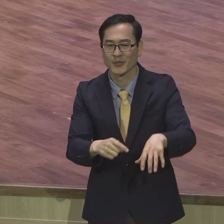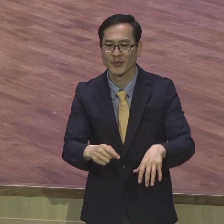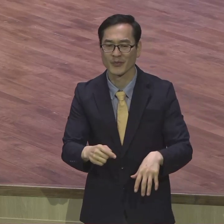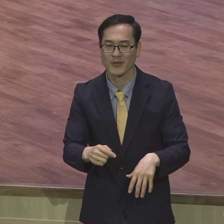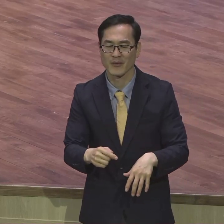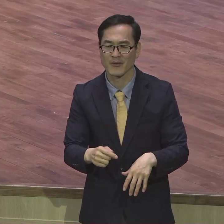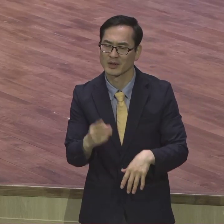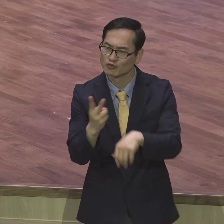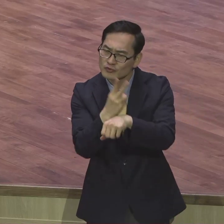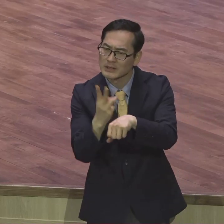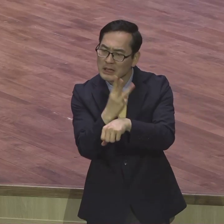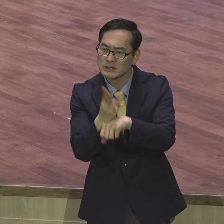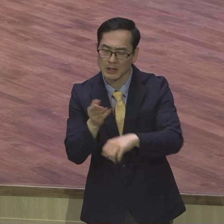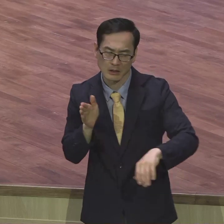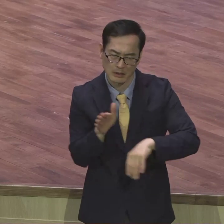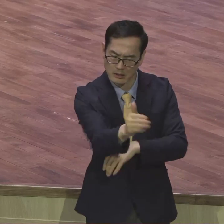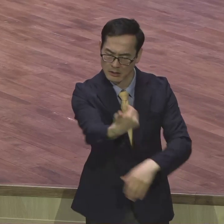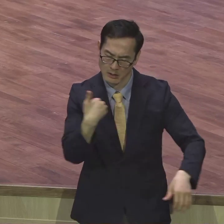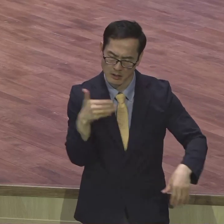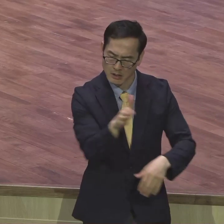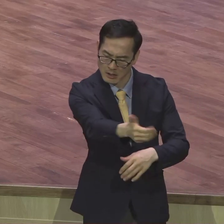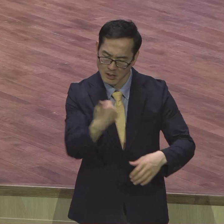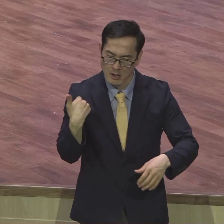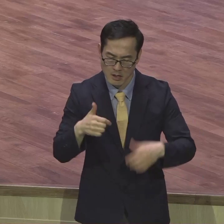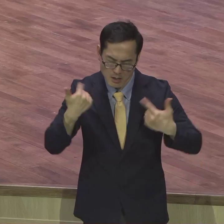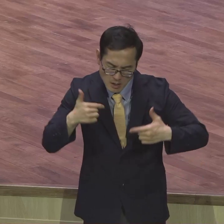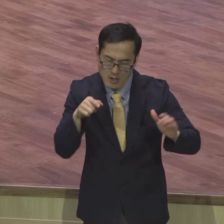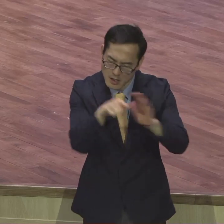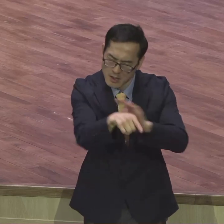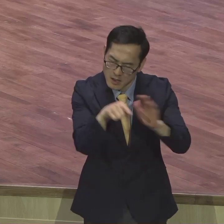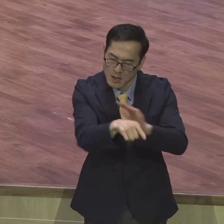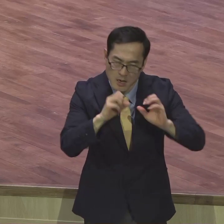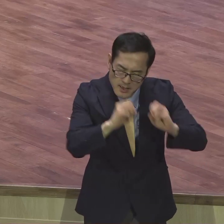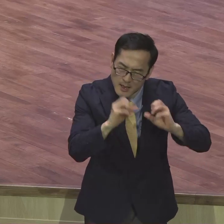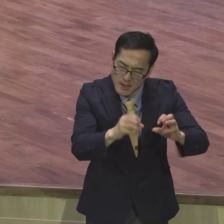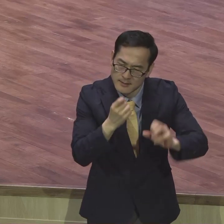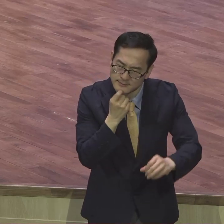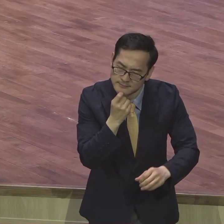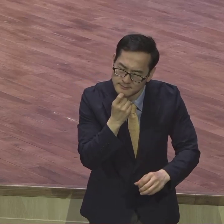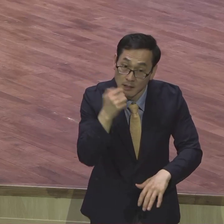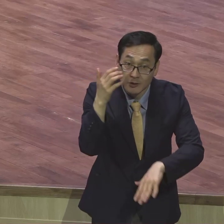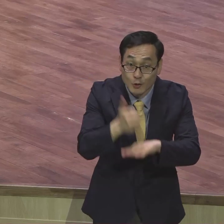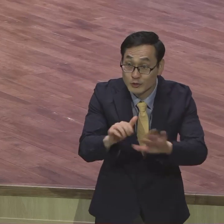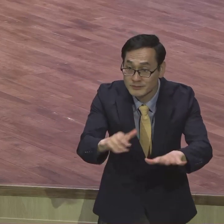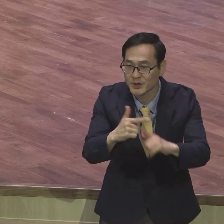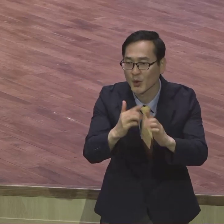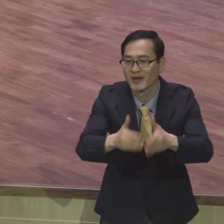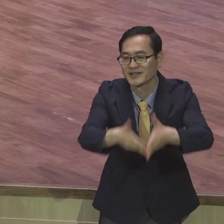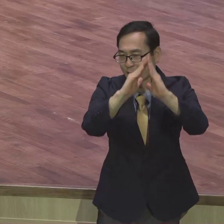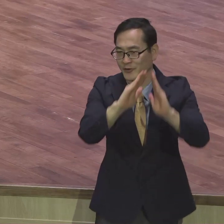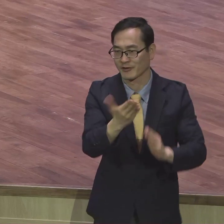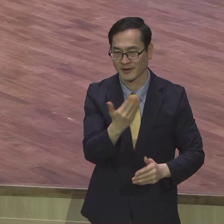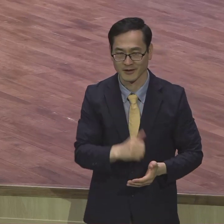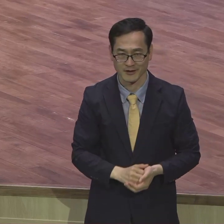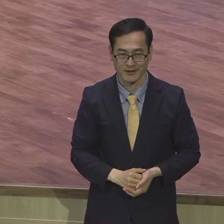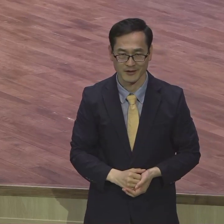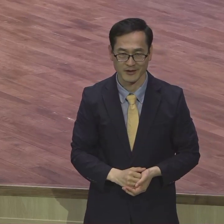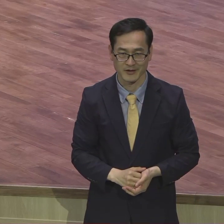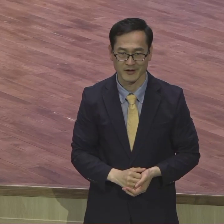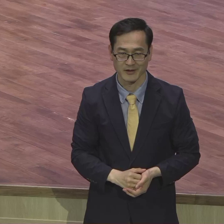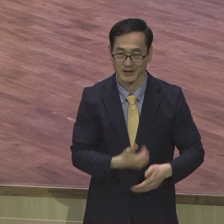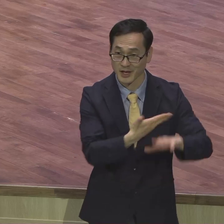동안 계속해서 지금 드디어 안성의 지휘교의 당이 서는 겁니다. 다시 말하면 다민족